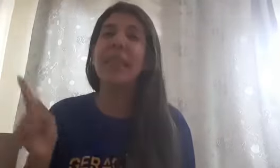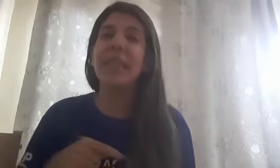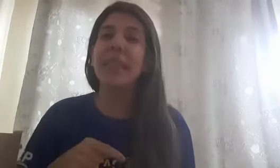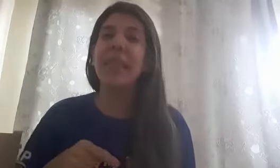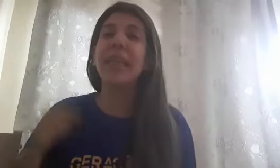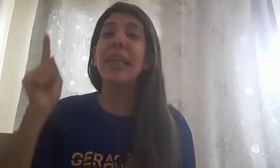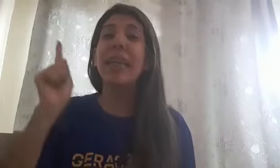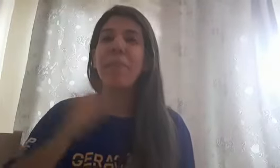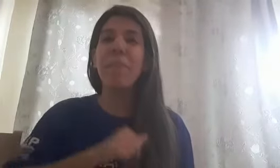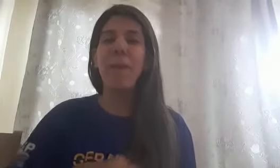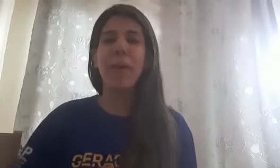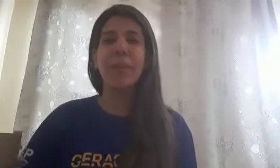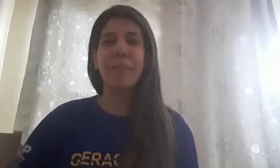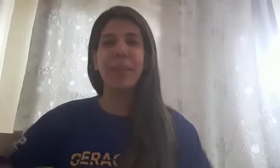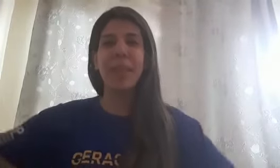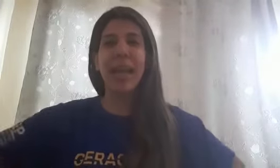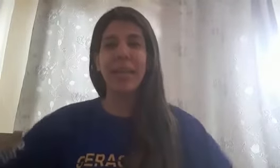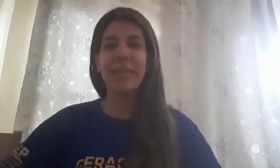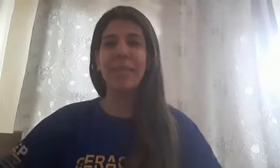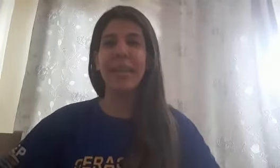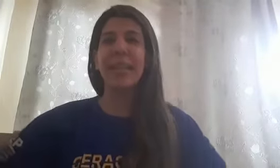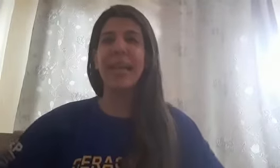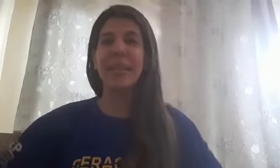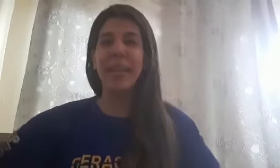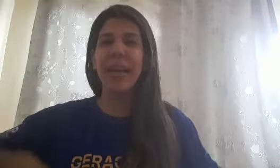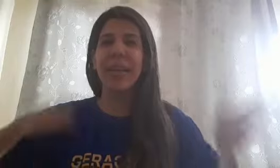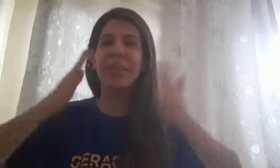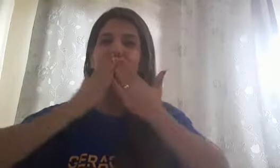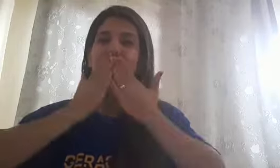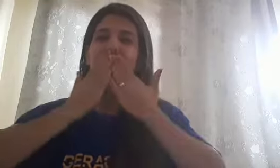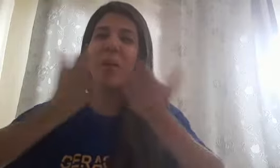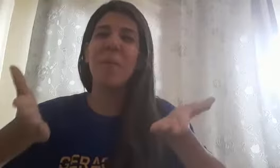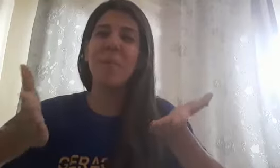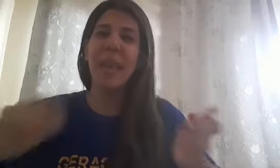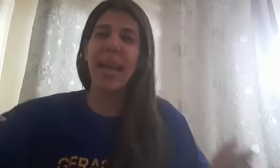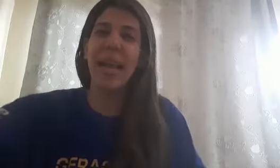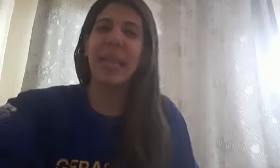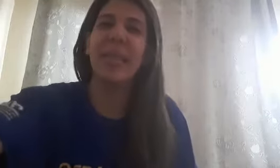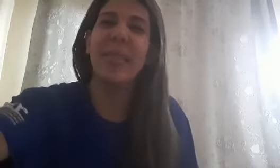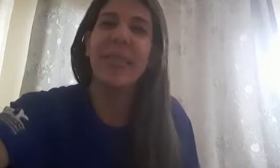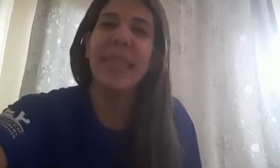fotinha e posta para te ajudar e se ver, tá joia? Um beijo.